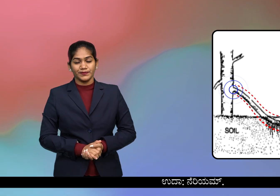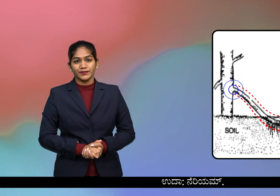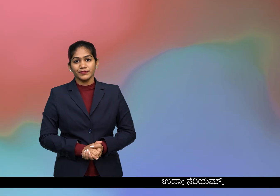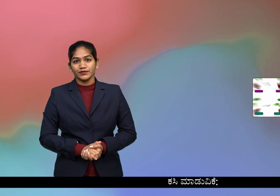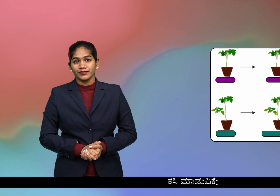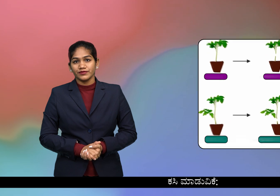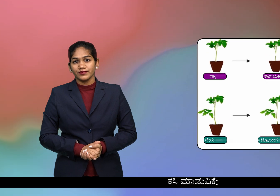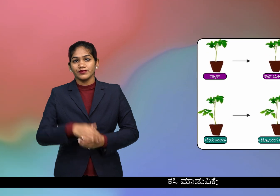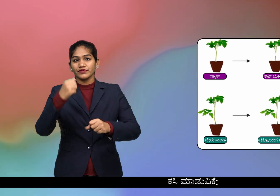ಕಸಿ ಮಾಡುವಿಕೆ